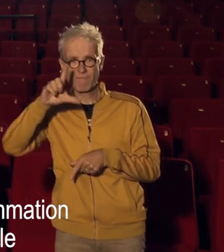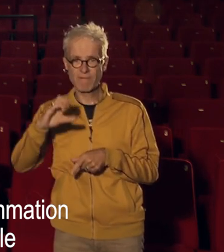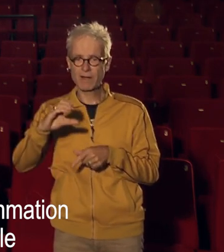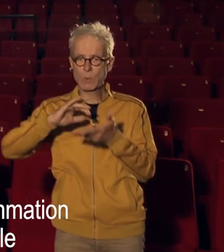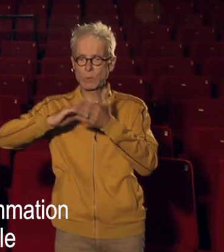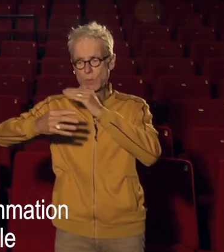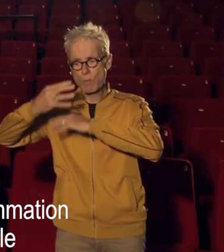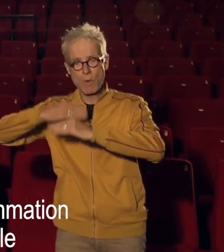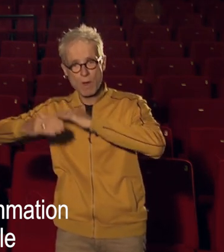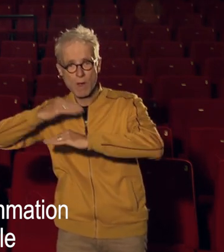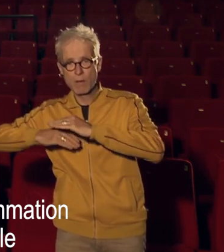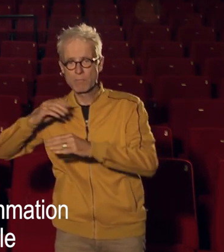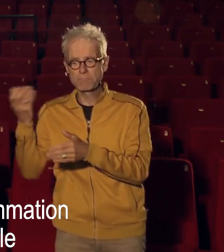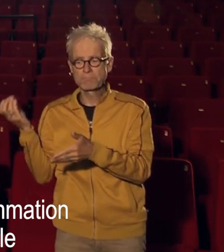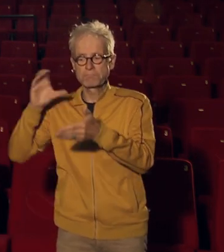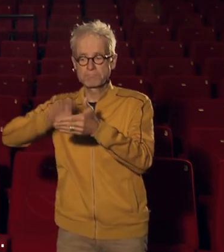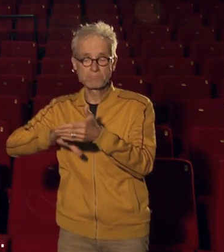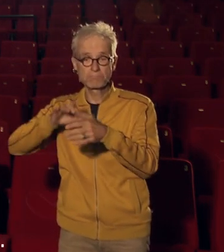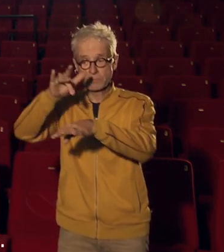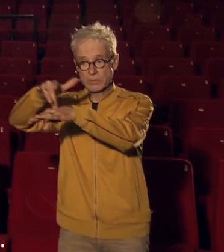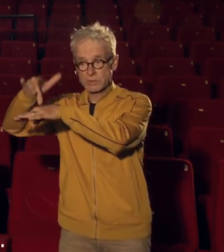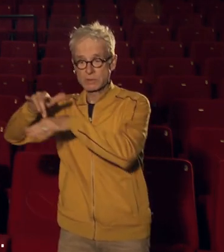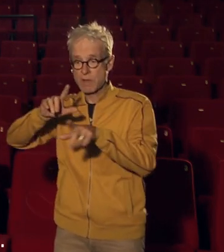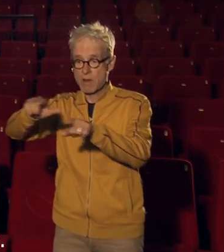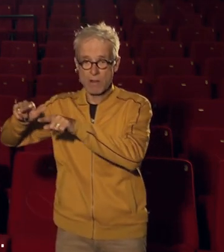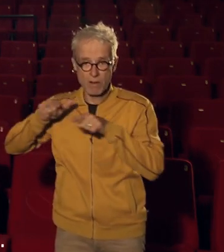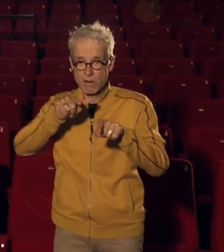du festival est également disponible dans les lieux d'accueil des événements courts-métranges.